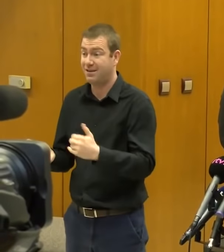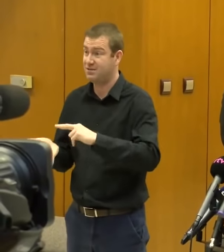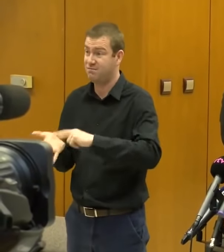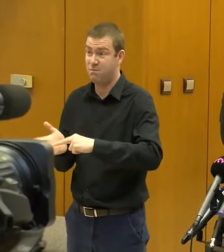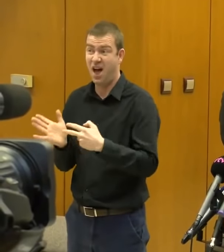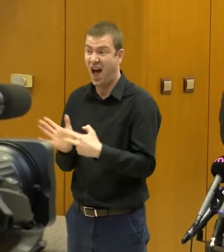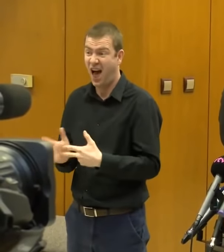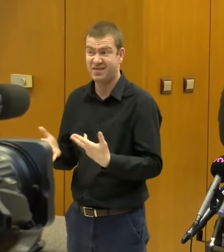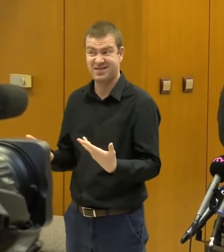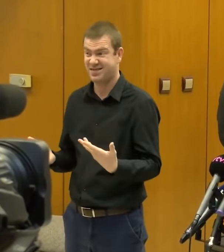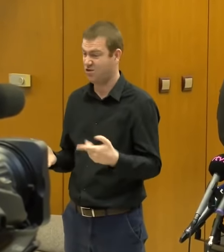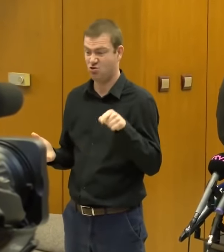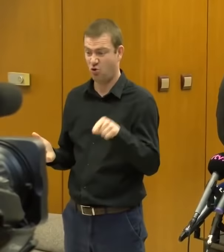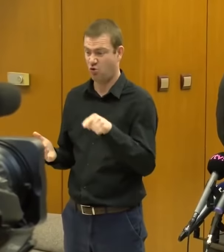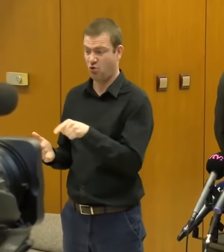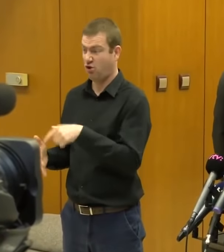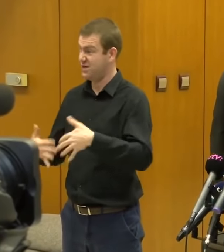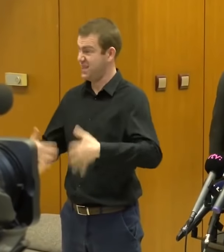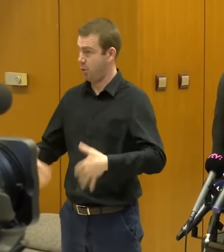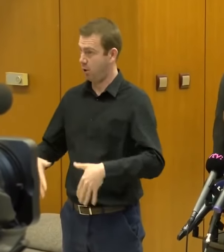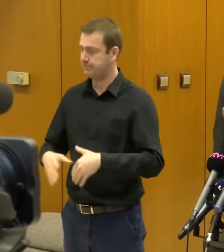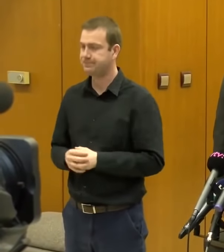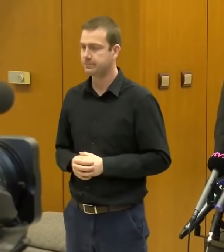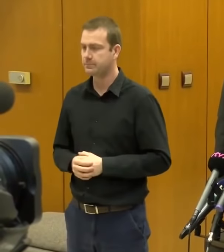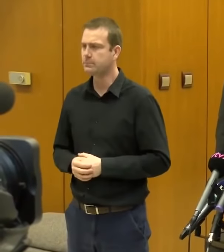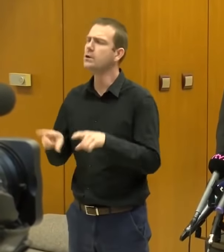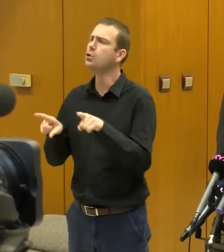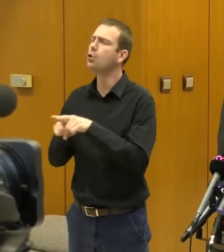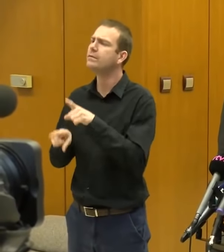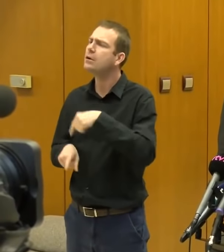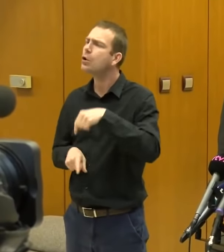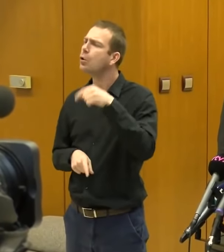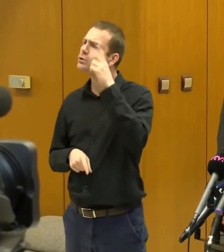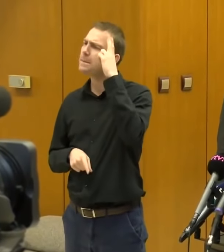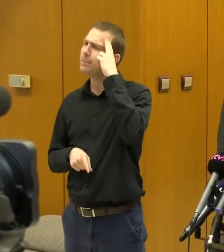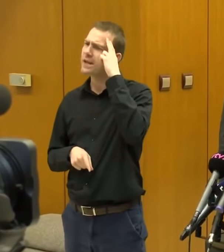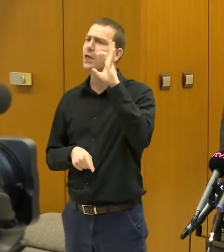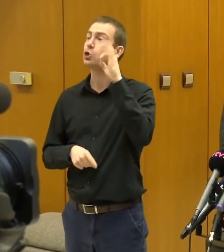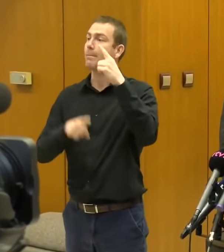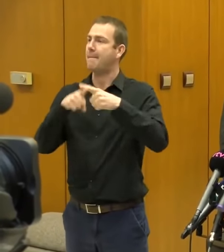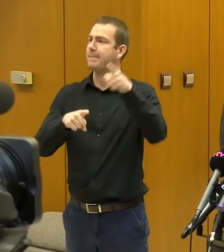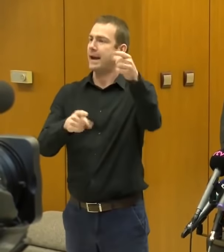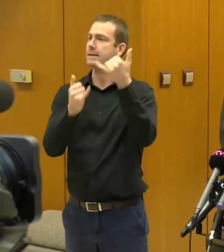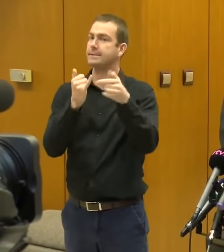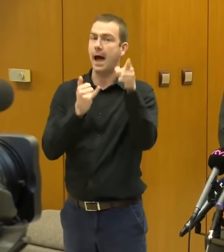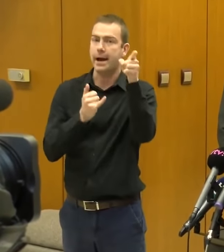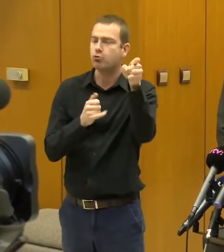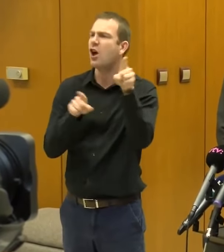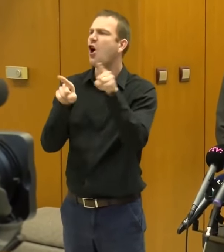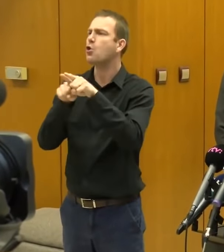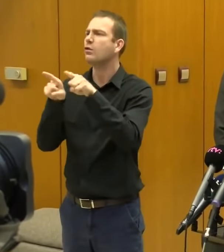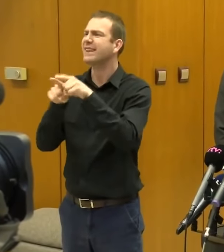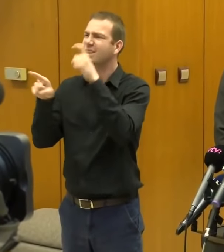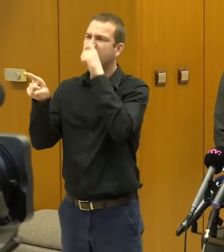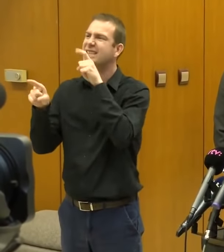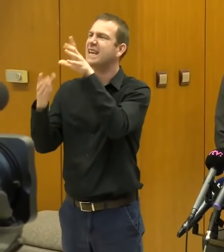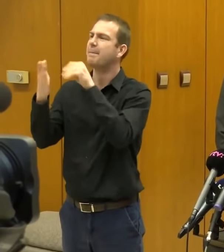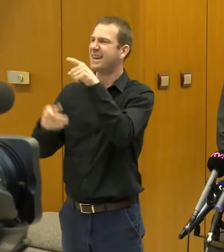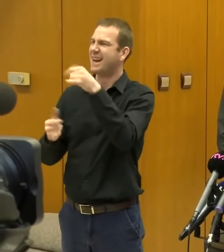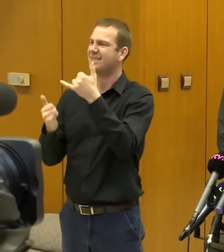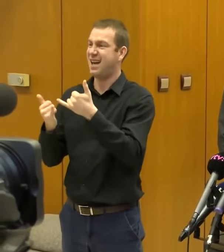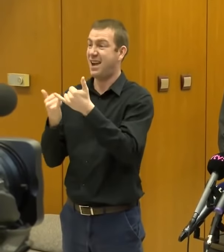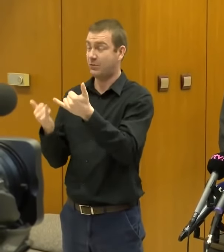Slovensku urobené nie je, a musíte poznať dobré a zlé praktiky zo zahraničia, čo dnes práve krásne vieme sledovať,